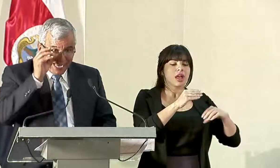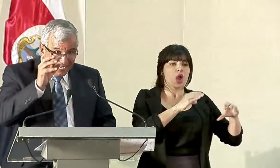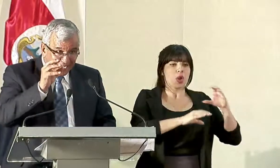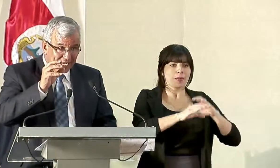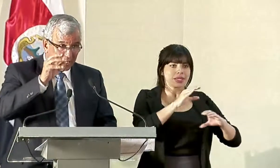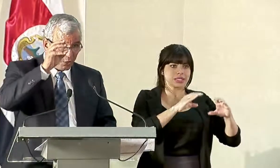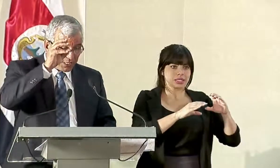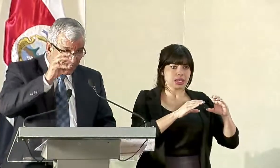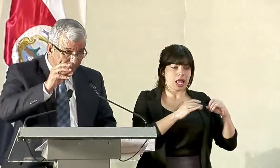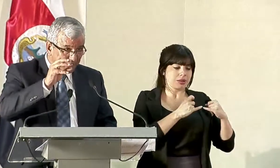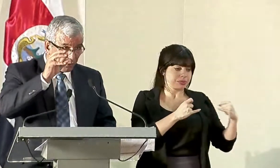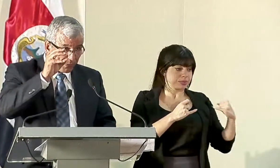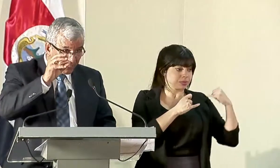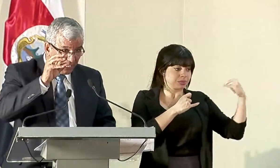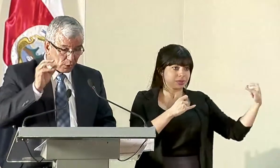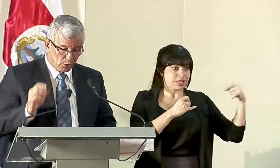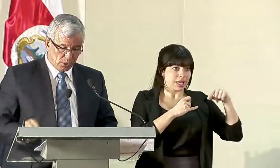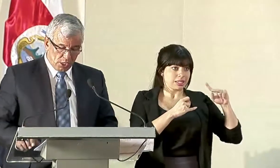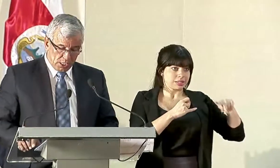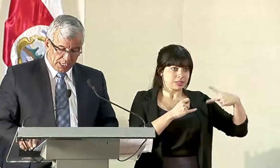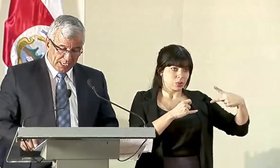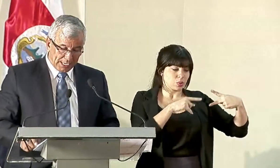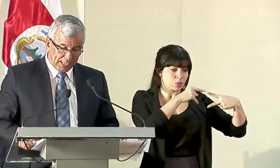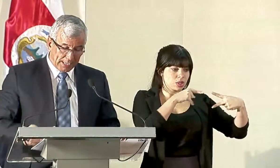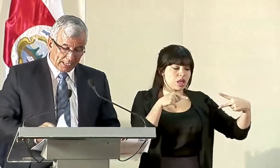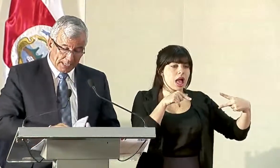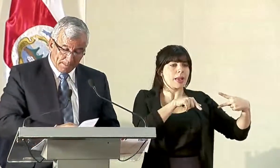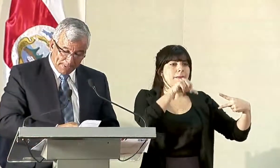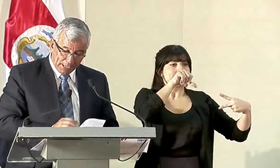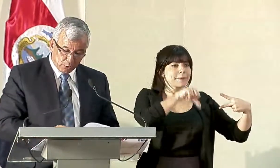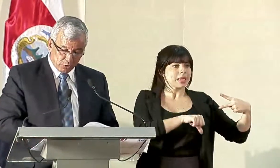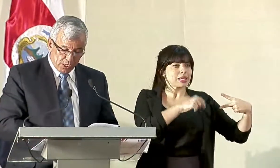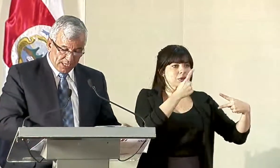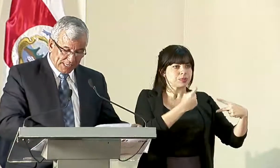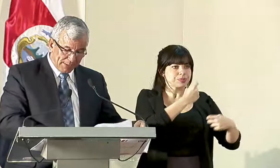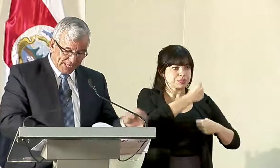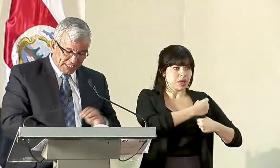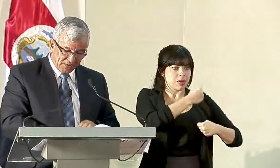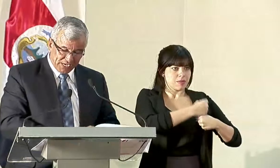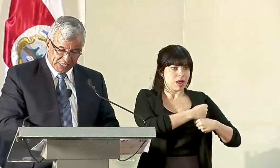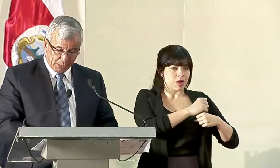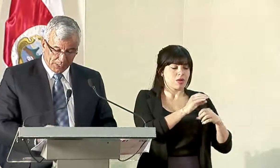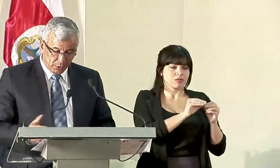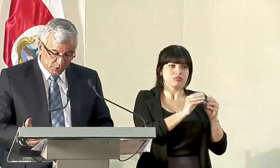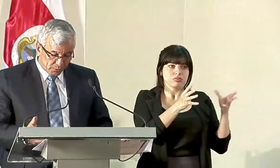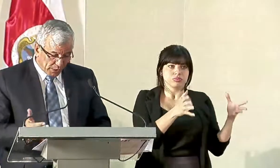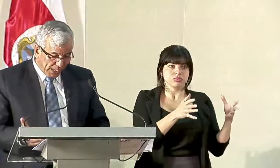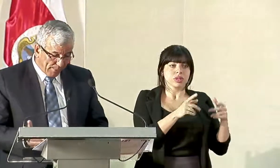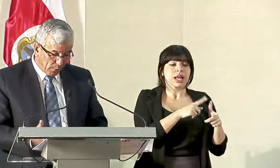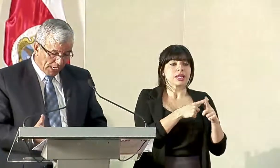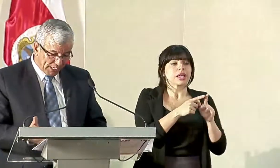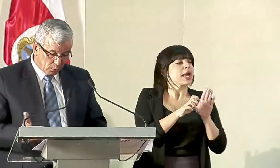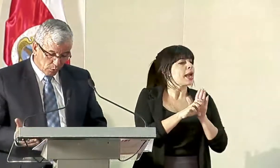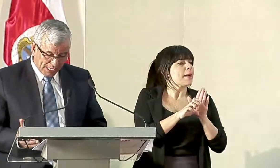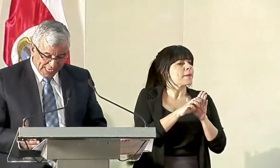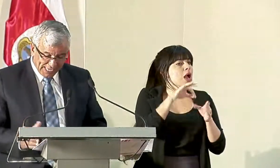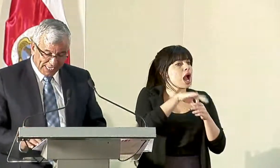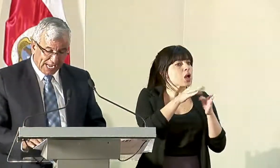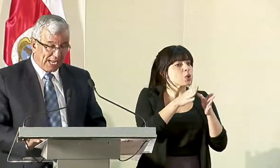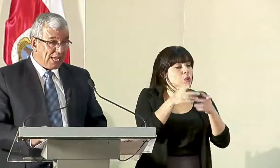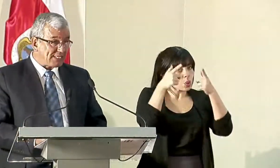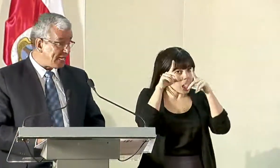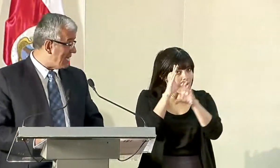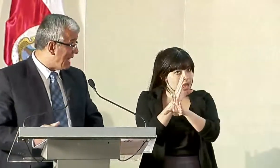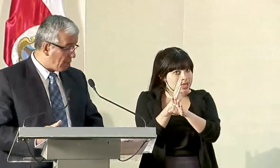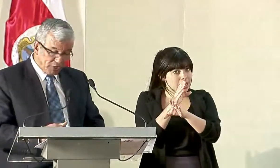¿verdad? Que es ahí donde se han venido perdiendo empleos de manera significativa. Entonces, por ejemplo, en agricultura y